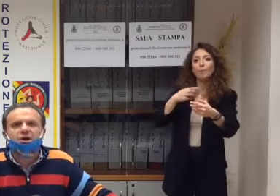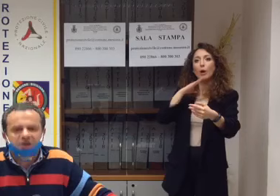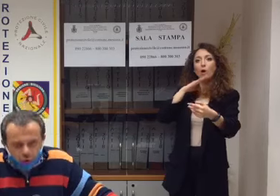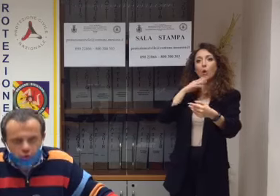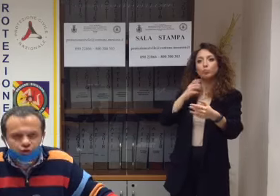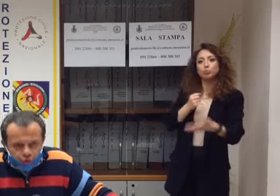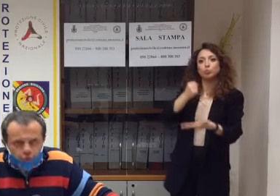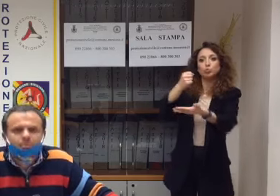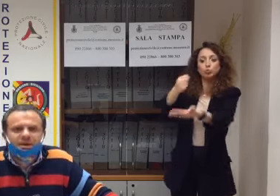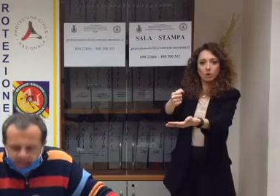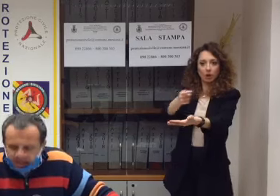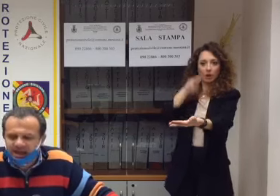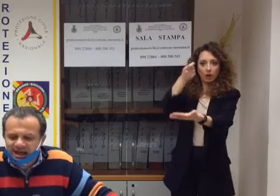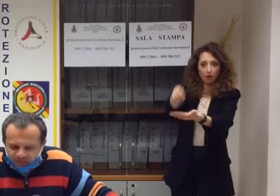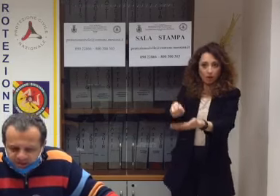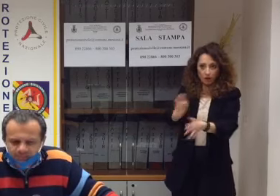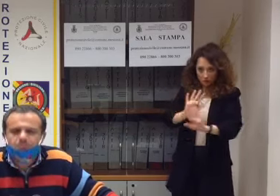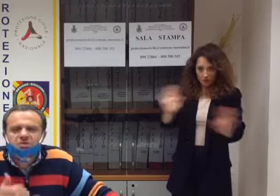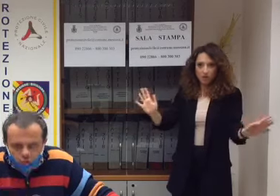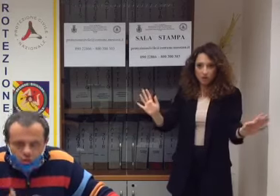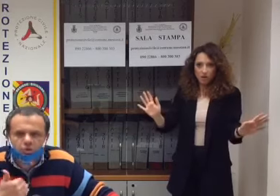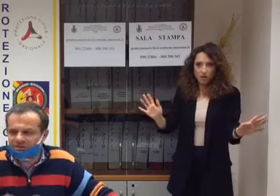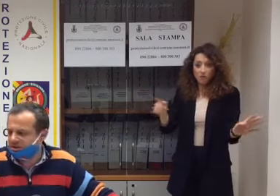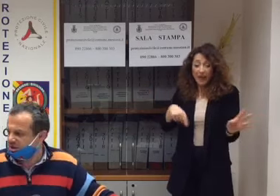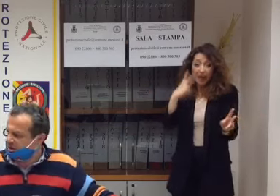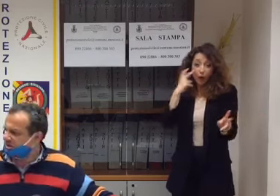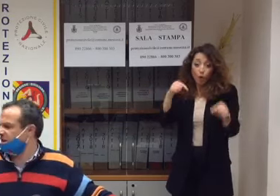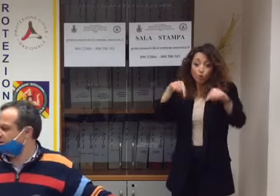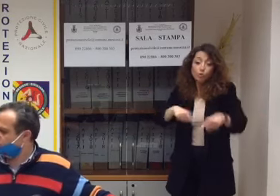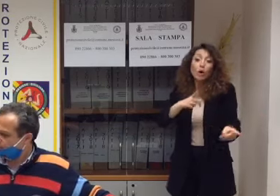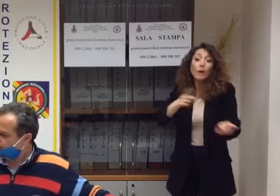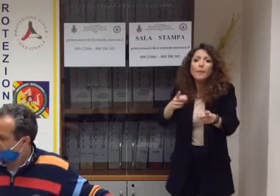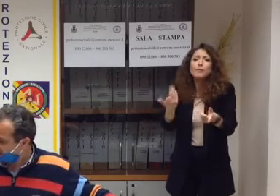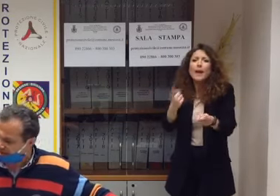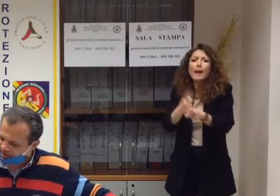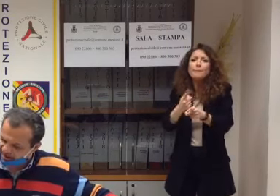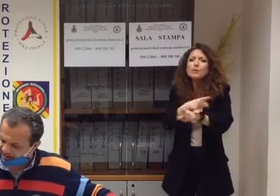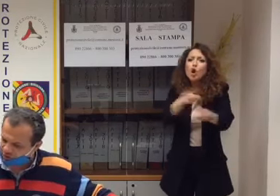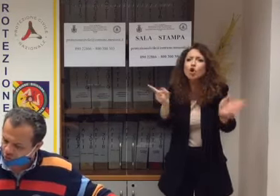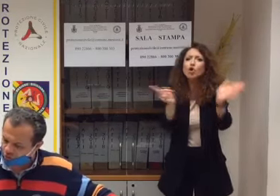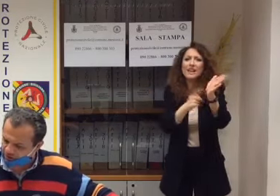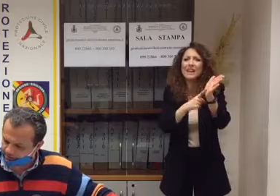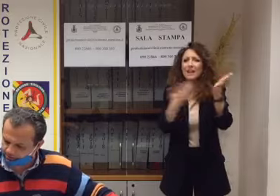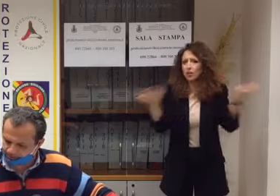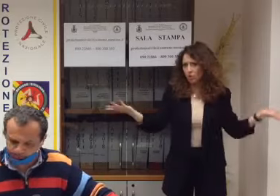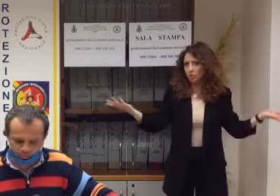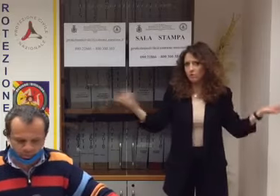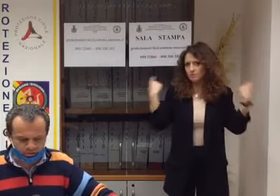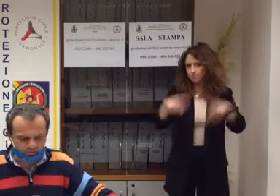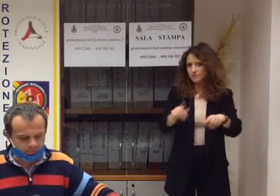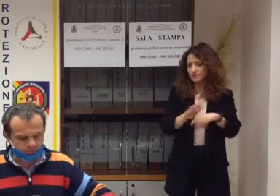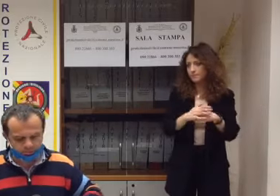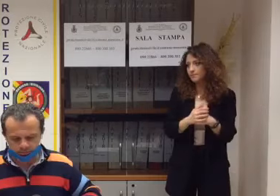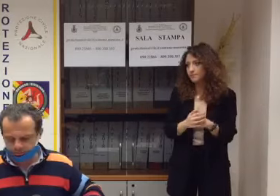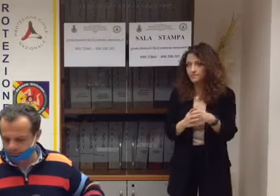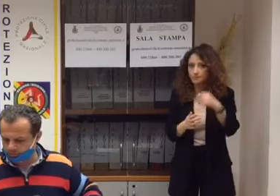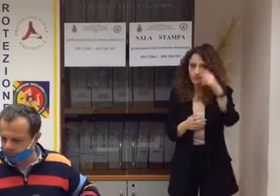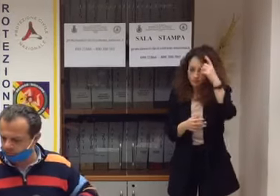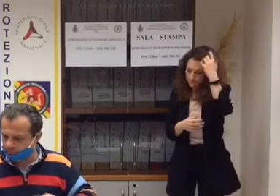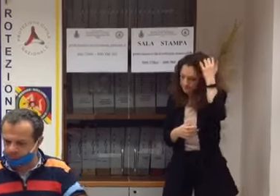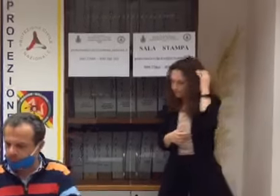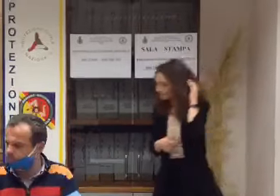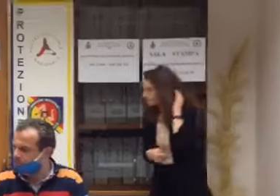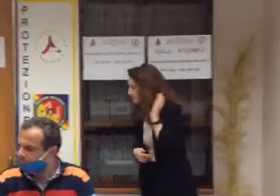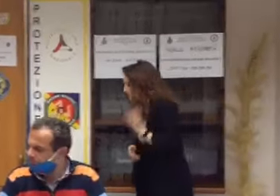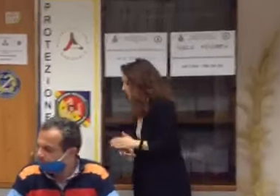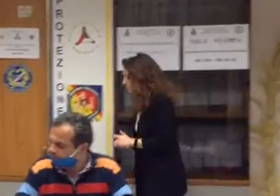stato riconosciuto, perché avete bisogno e avete diritto. Andiamo avanti a concludere. Sì, Sindaco, io a